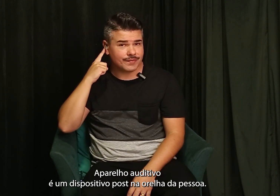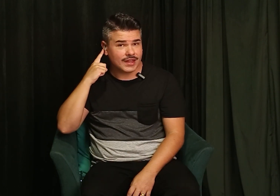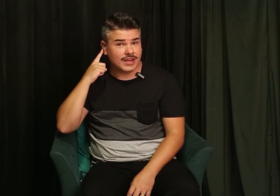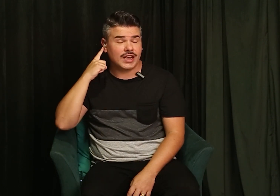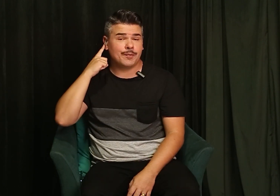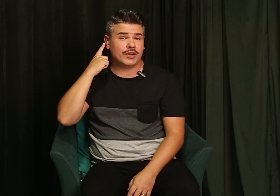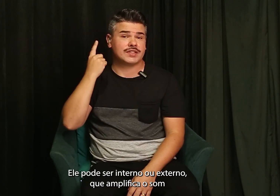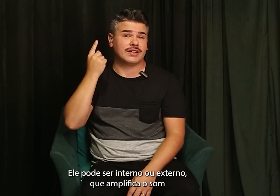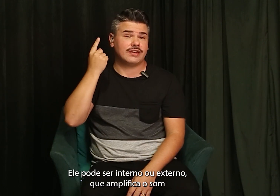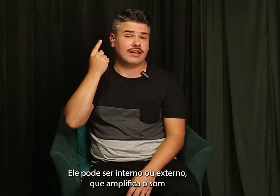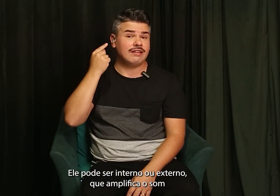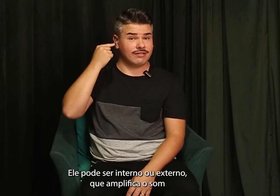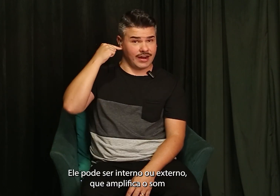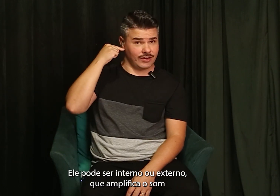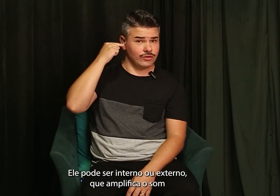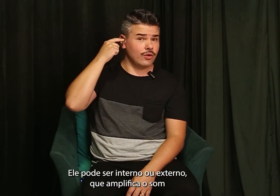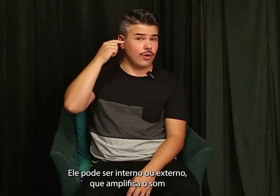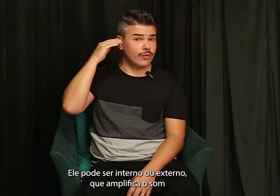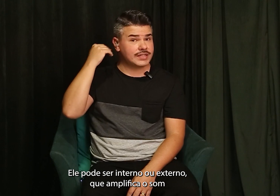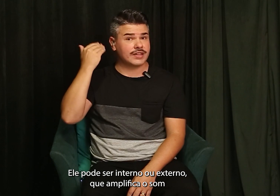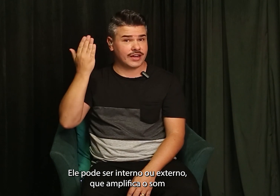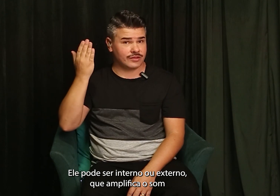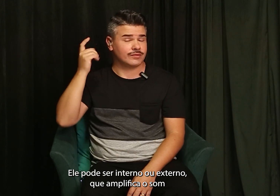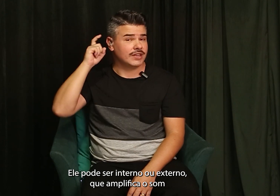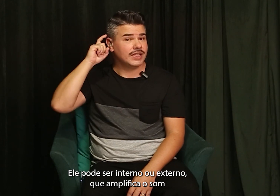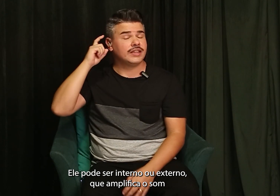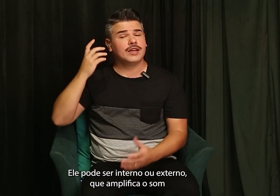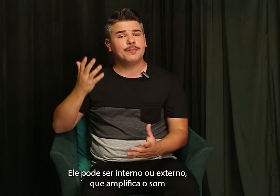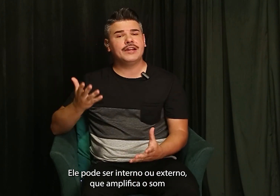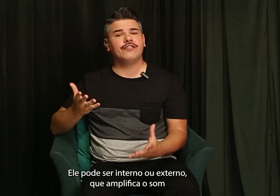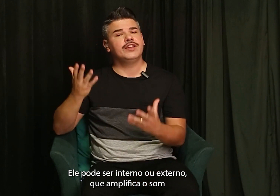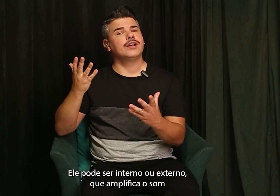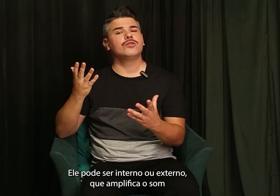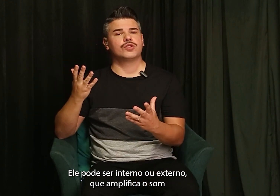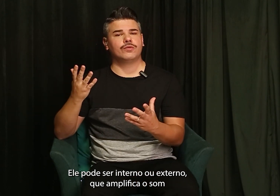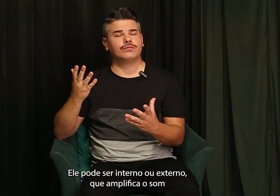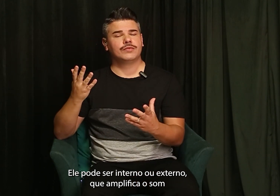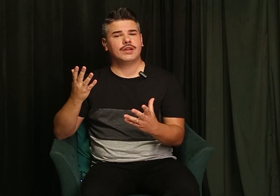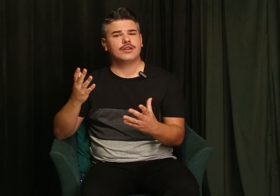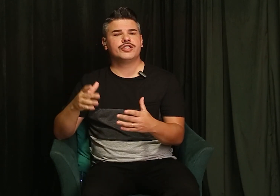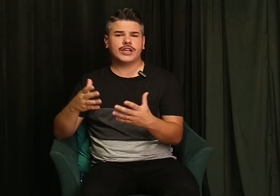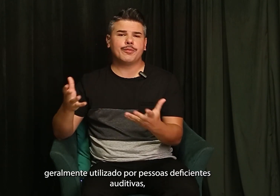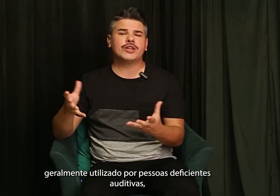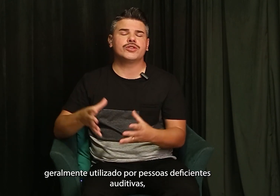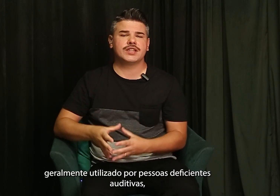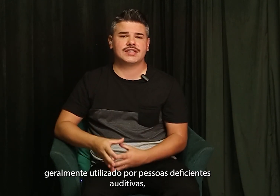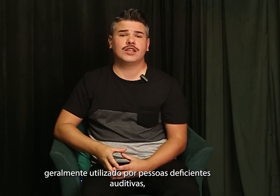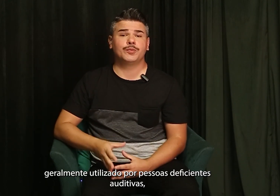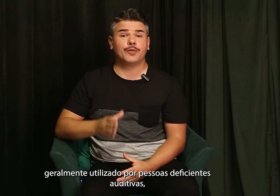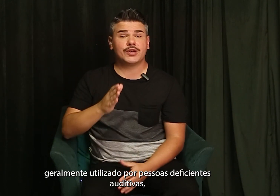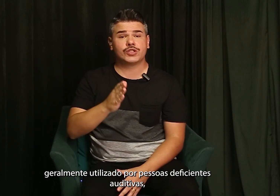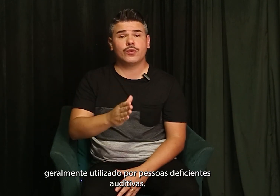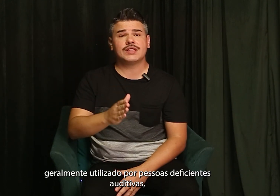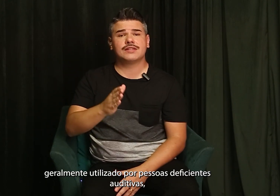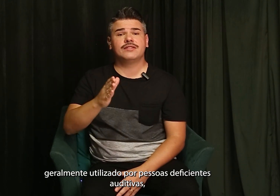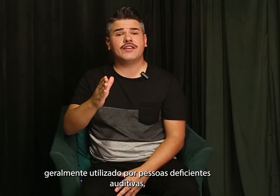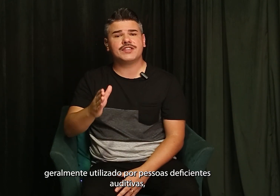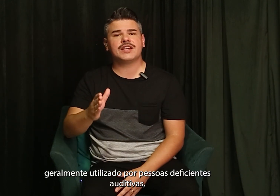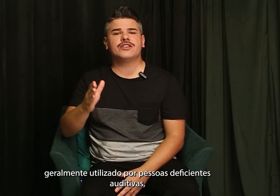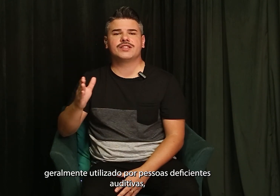pessoa. Ele pode ser interno ou externo, que amplifica o som, geralmente utilizado por pessoas